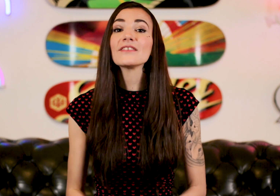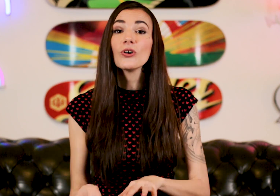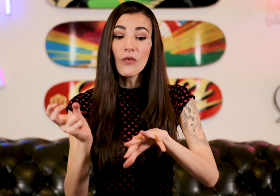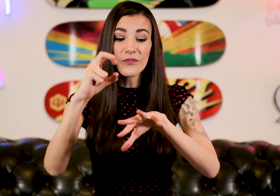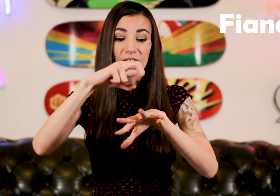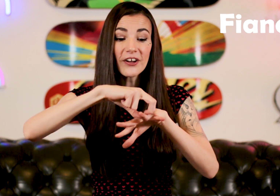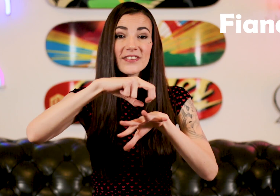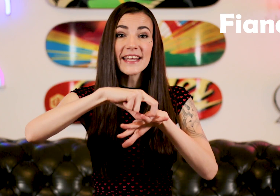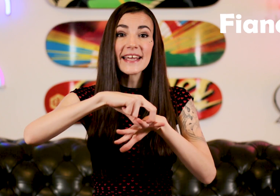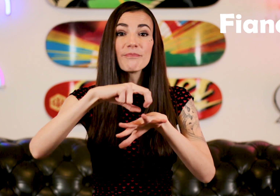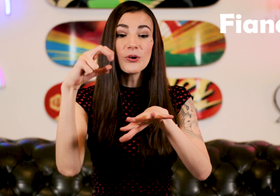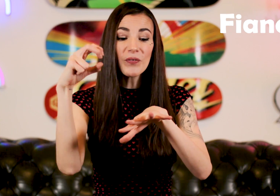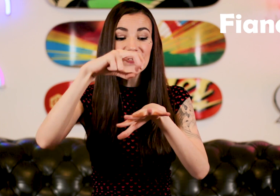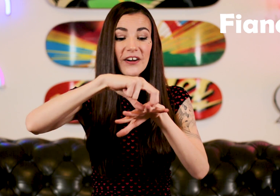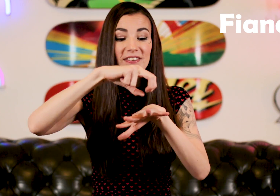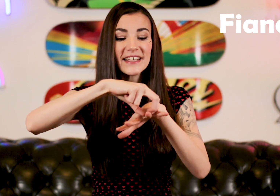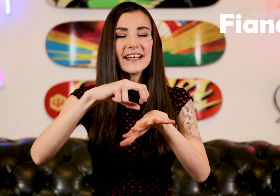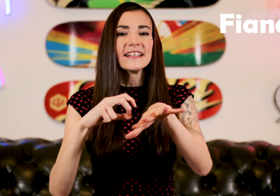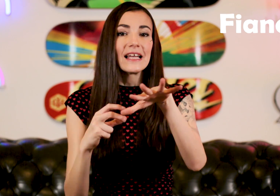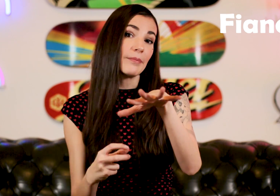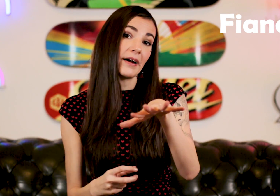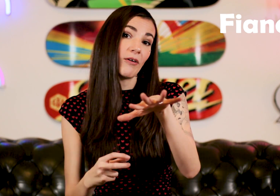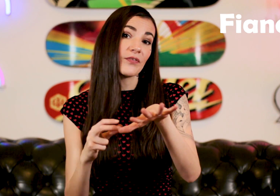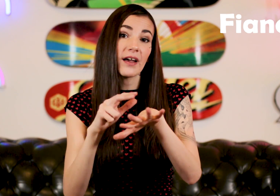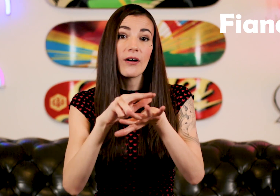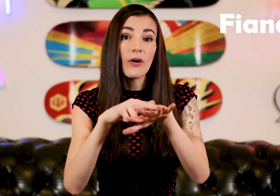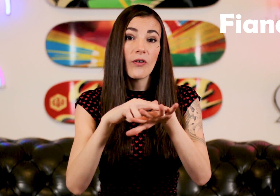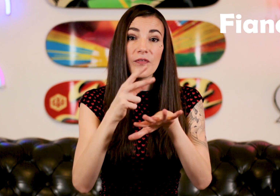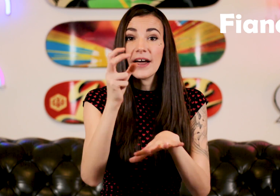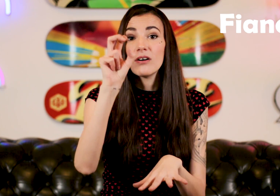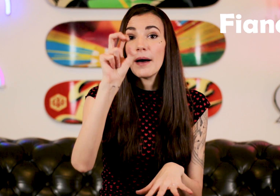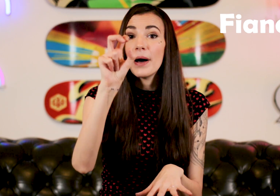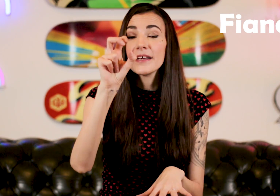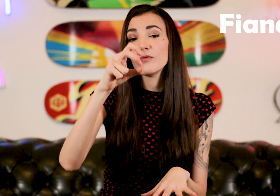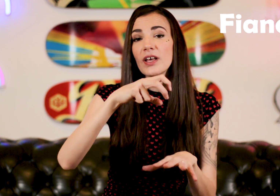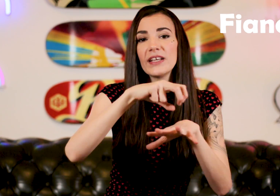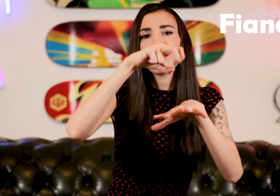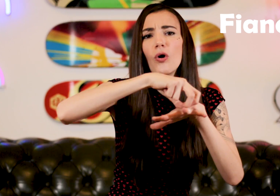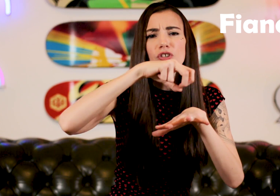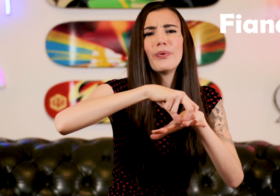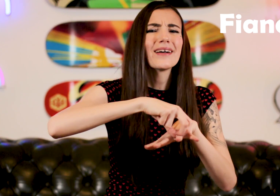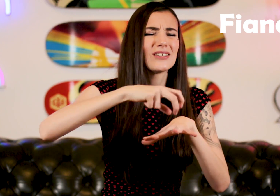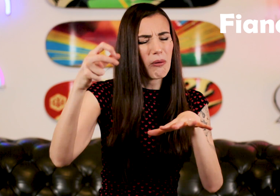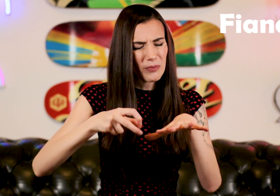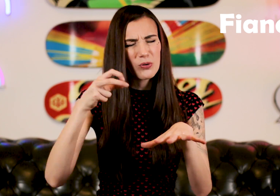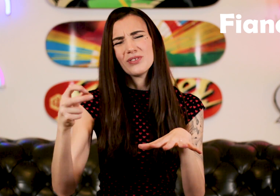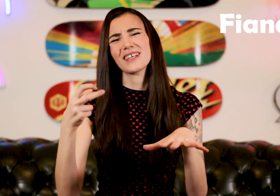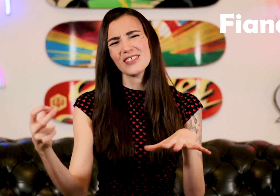Être fiancé. Pour fiancé, eh ben, on vient faire la bague, vous savez, la grosse bague qui normalement coûte très